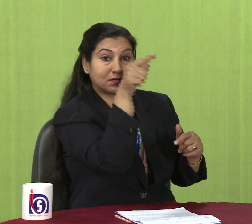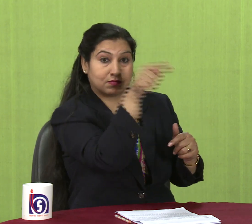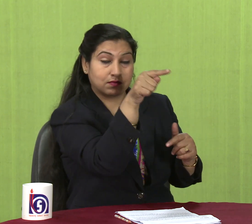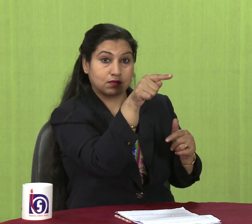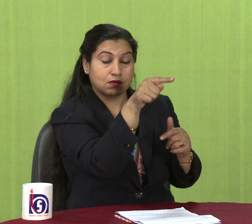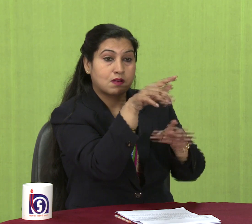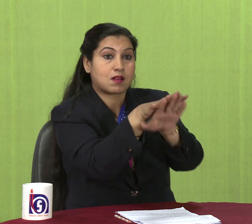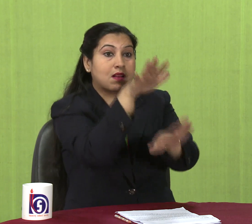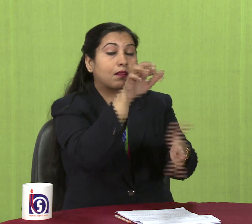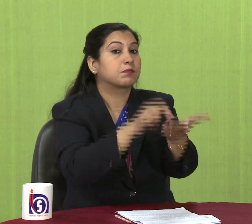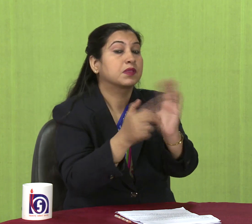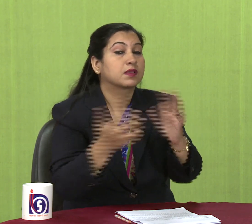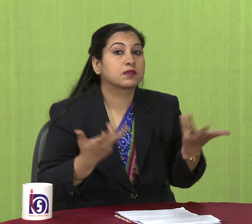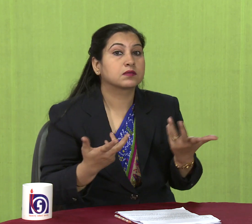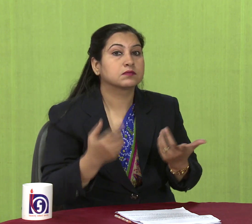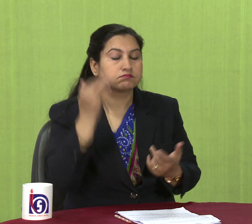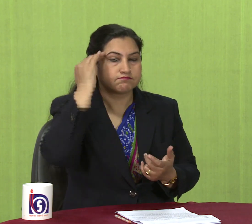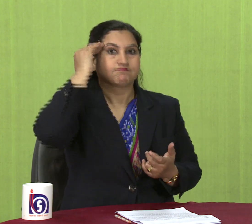अर्थ है चेतना।